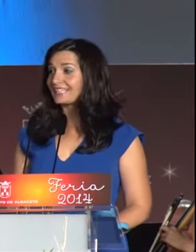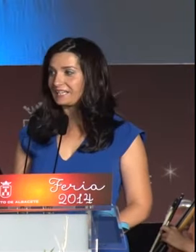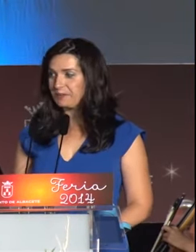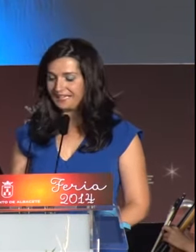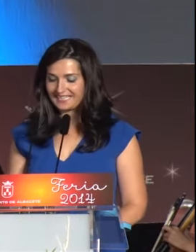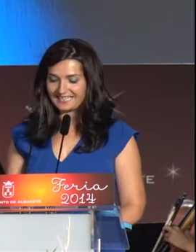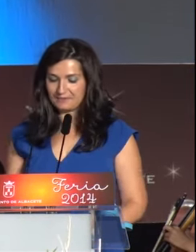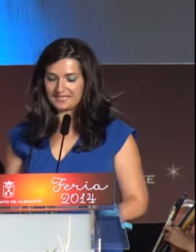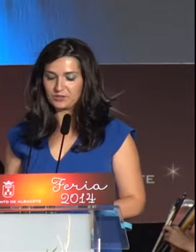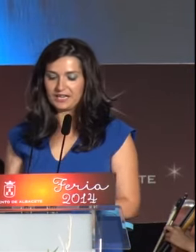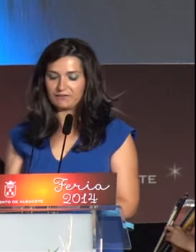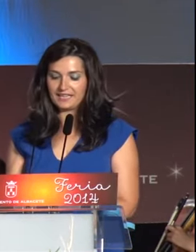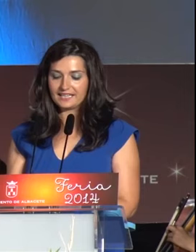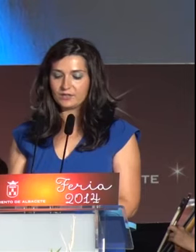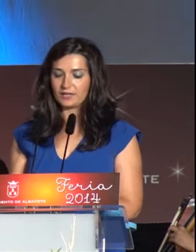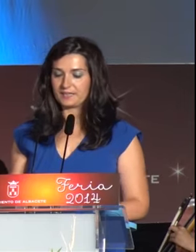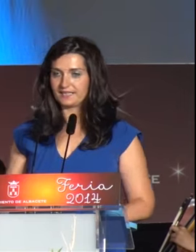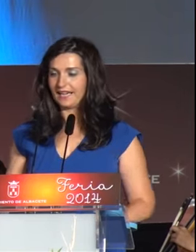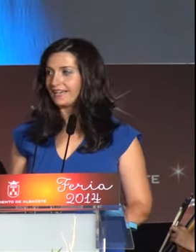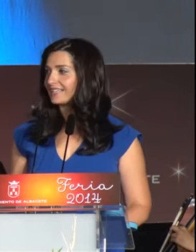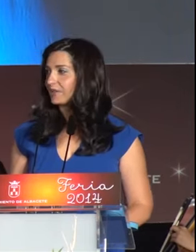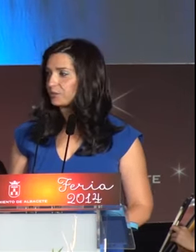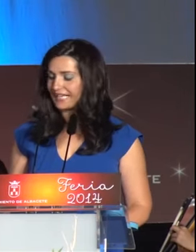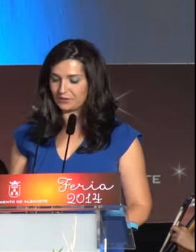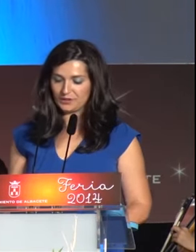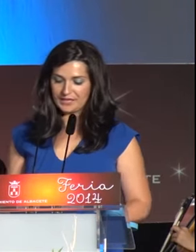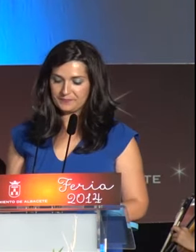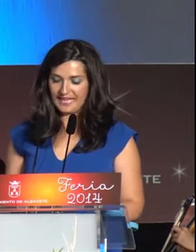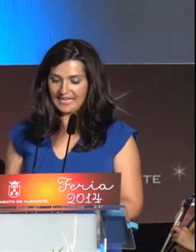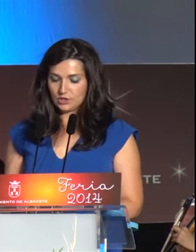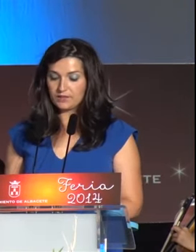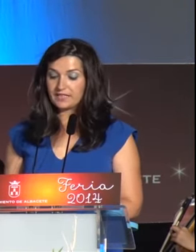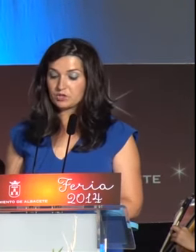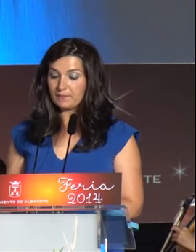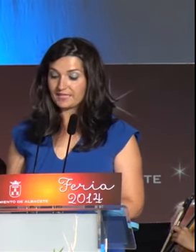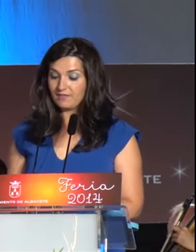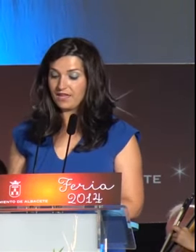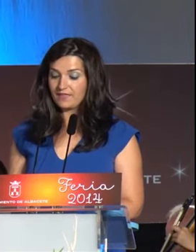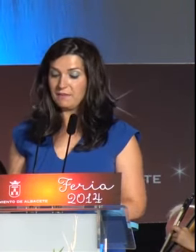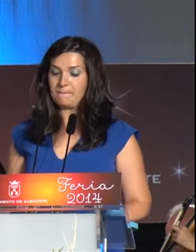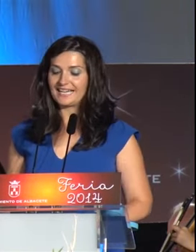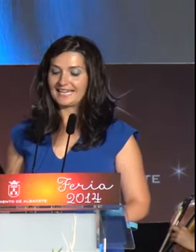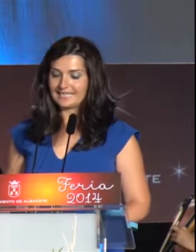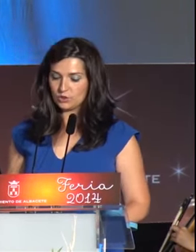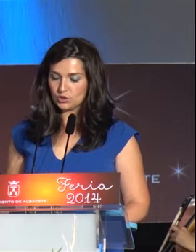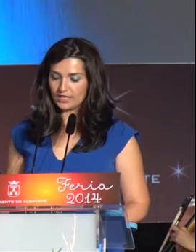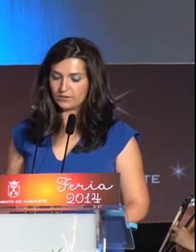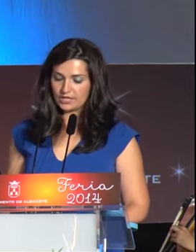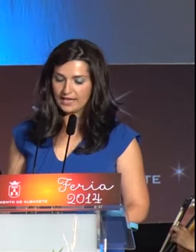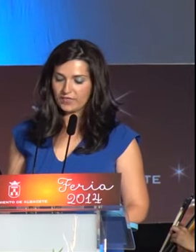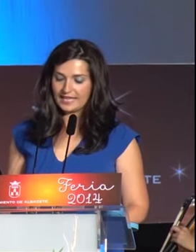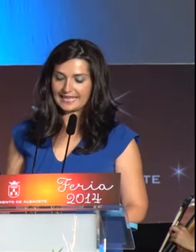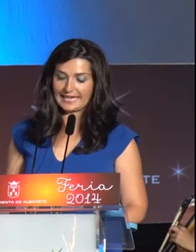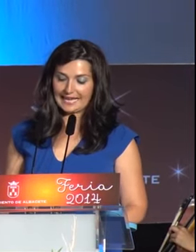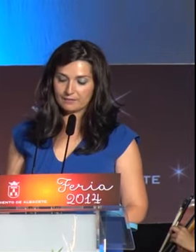conocer ya las tres parejas de Manchegos de la Feria que nos representarán en este 2014. Solicitamos la presencia de María Llanos